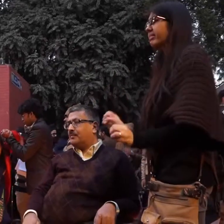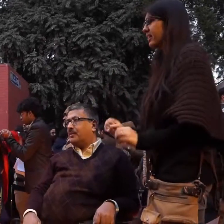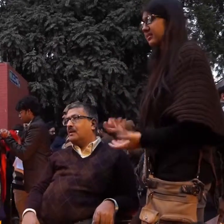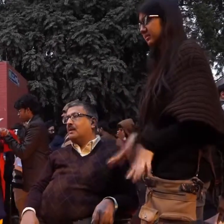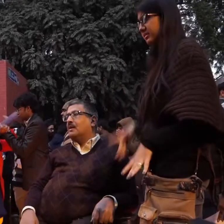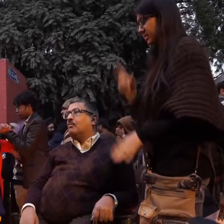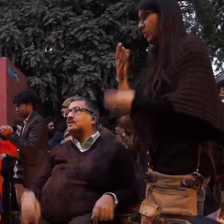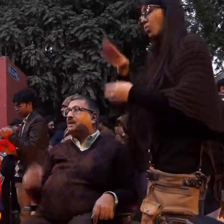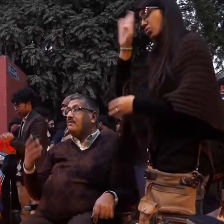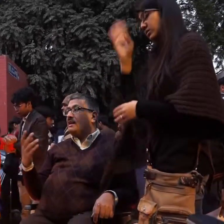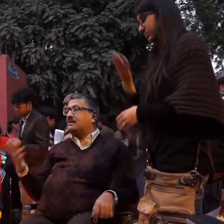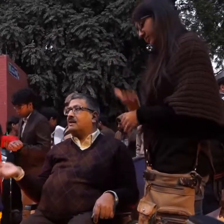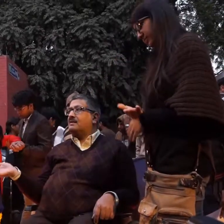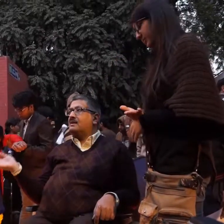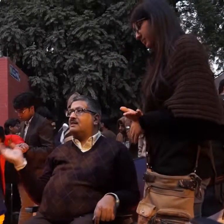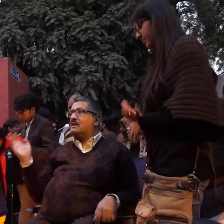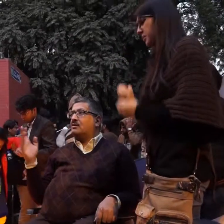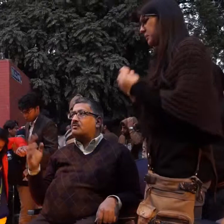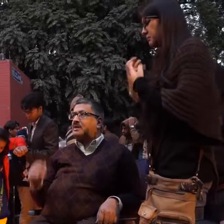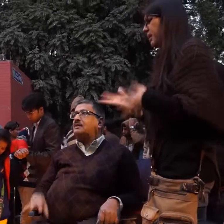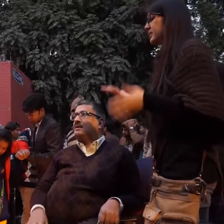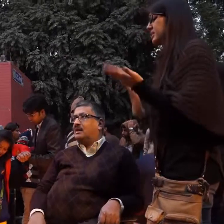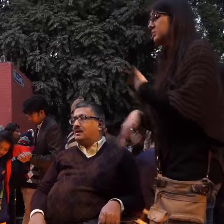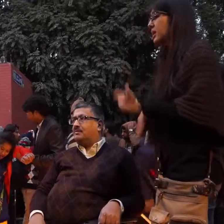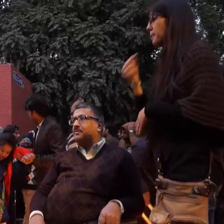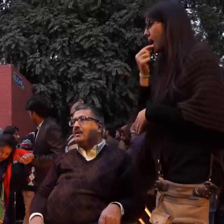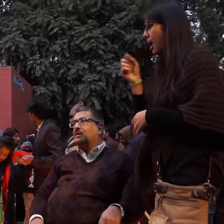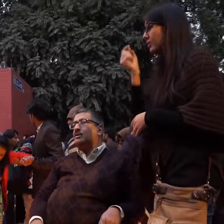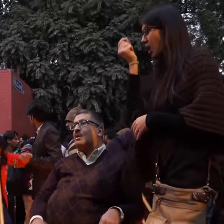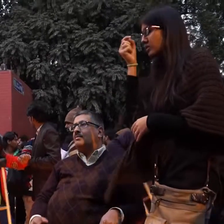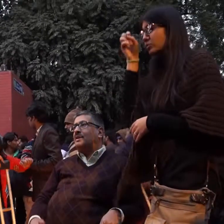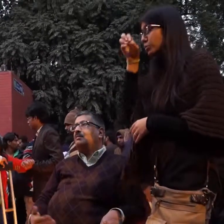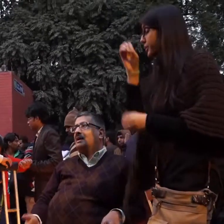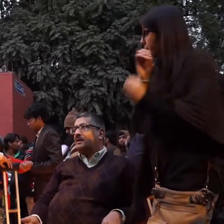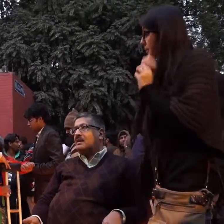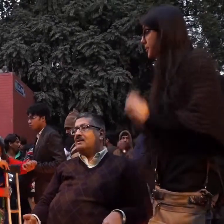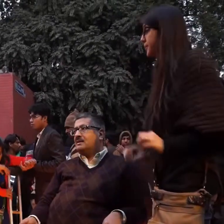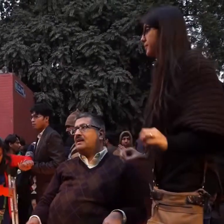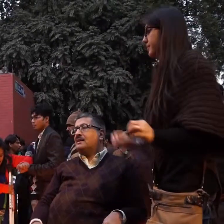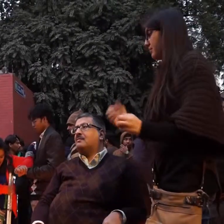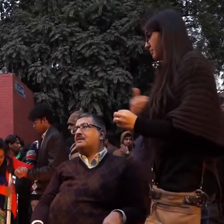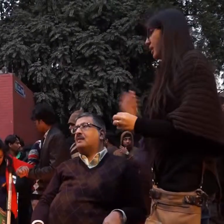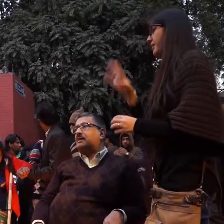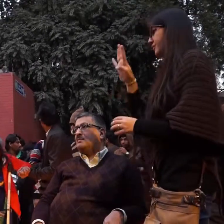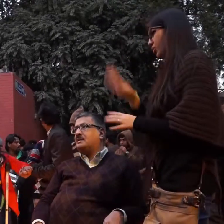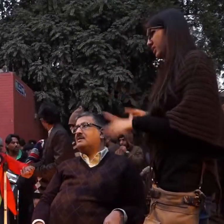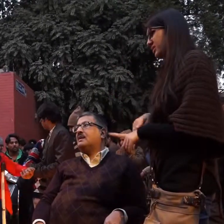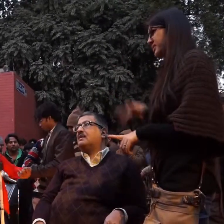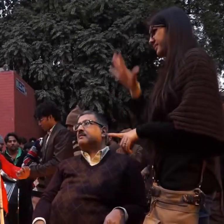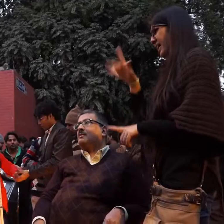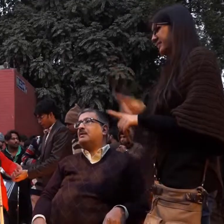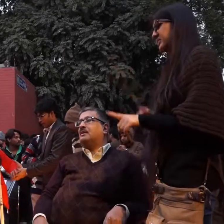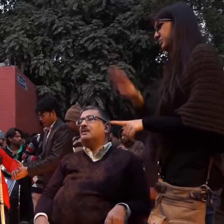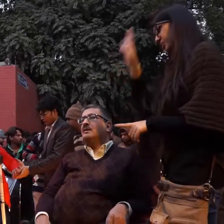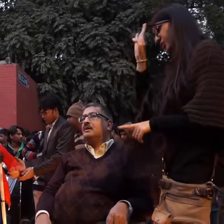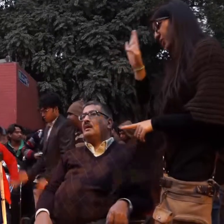है। बहुत सारी विकलांगताएं ऐसी हैं जिनका कुछ जिक्र तक नहीं है। तो हमने एक मांग रखी आज से 4-5 साल पहले पिछली सरकार